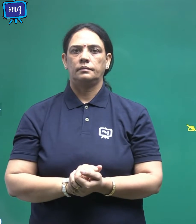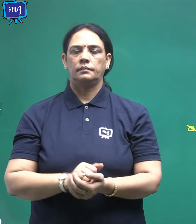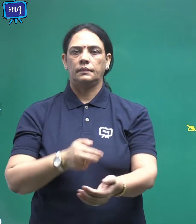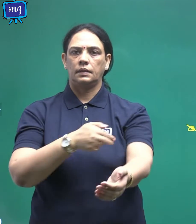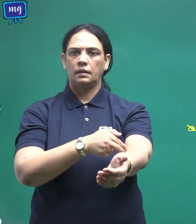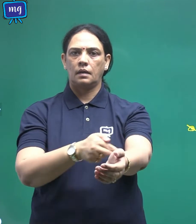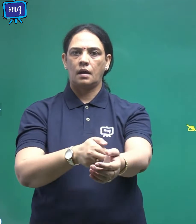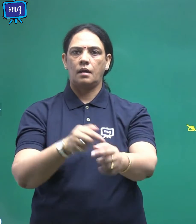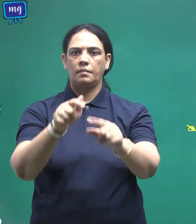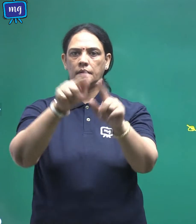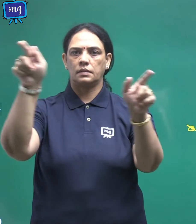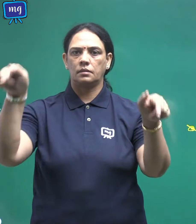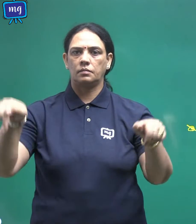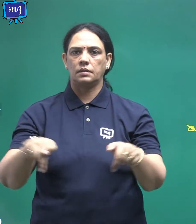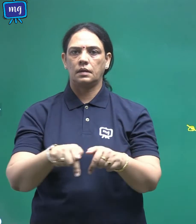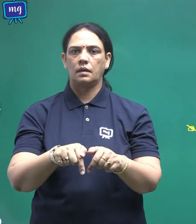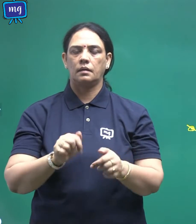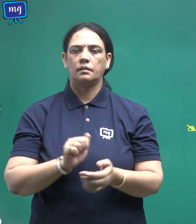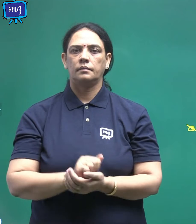समचतुर्भुज